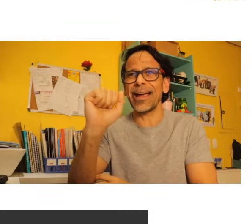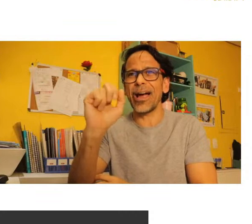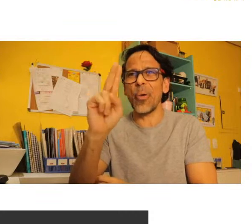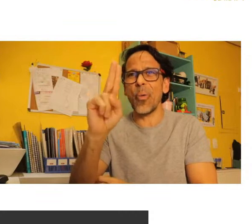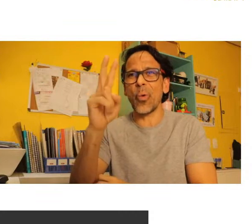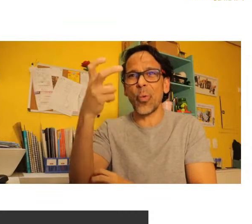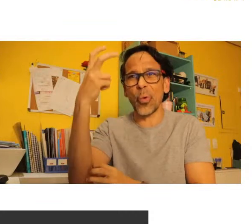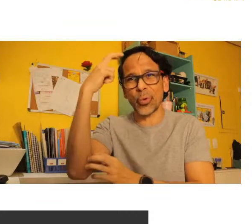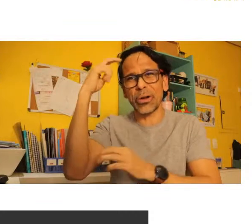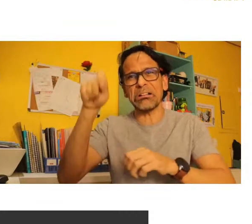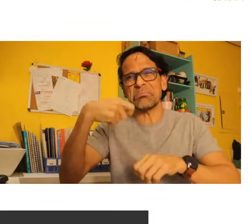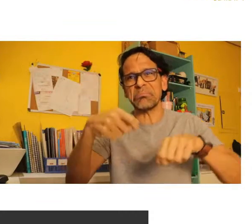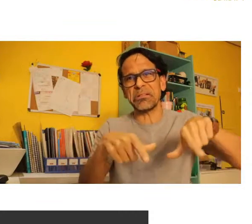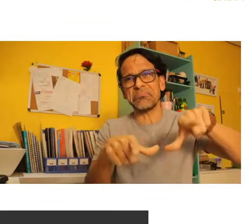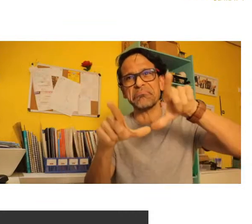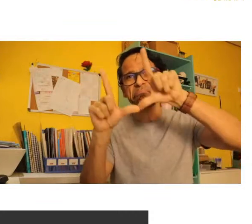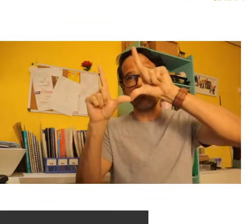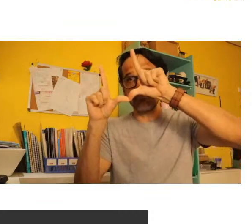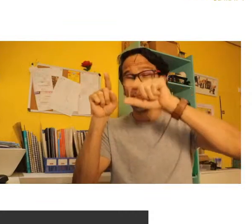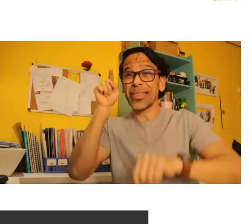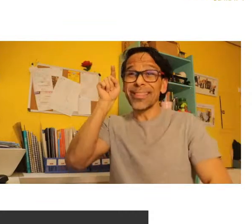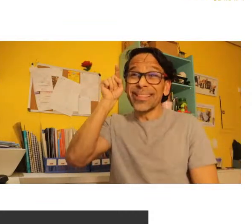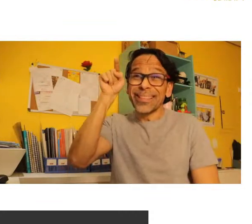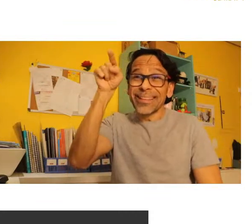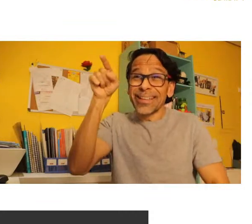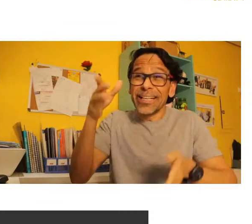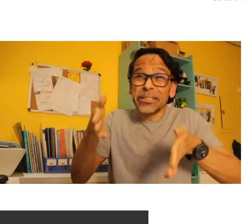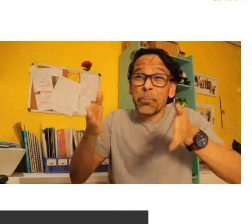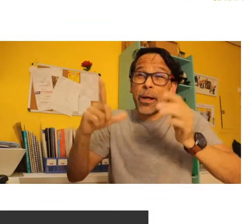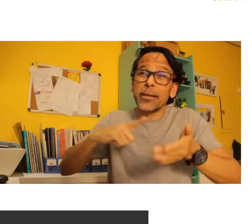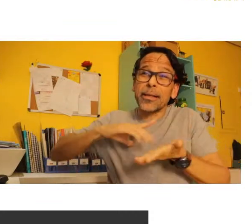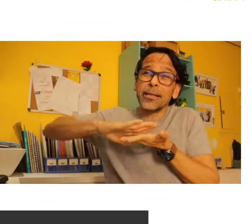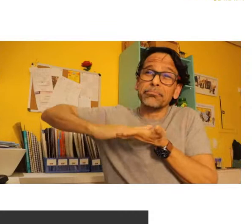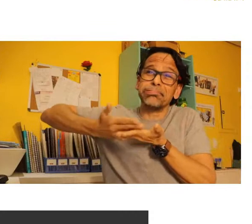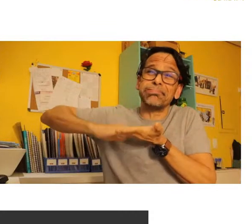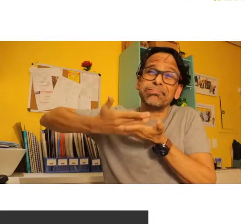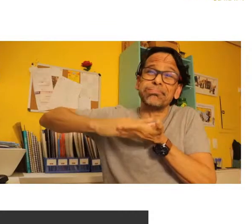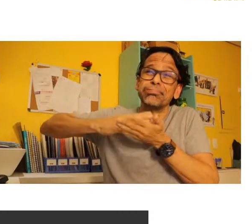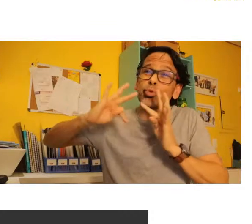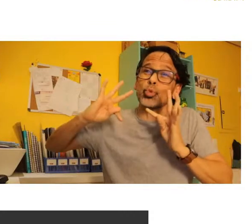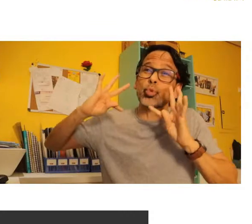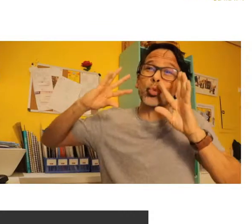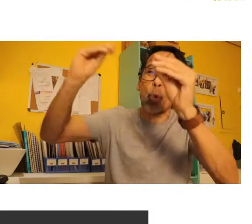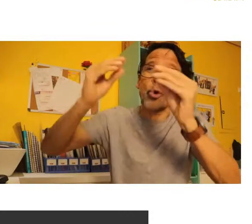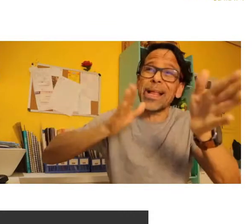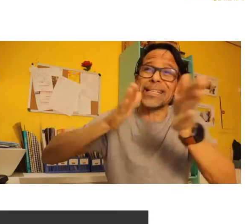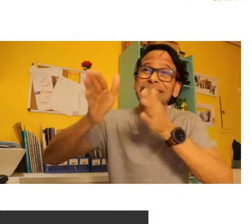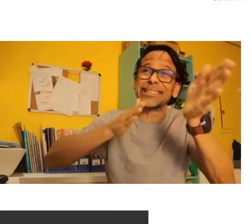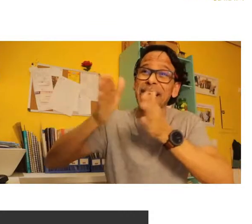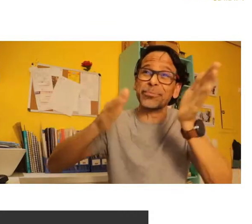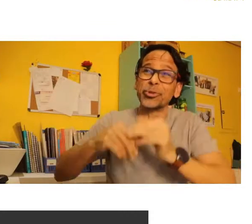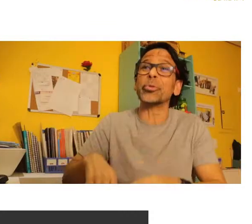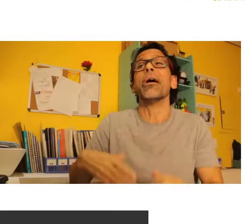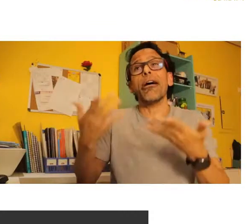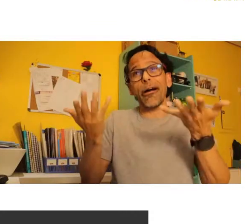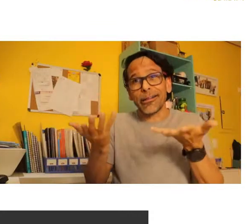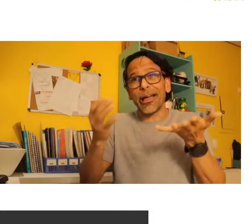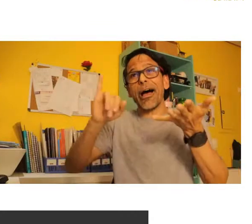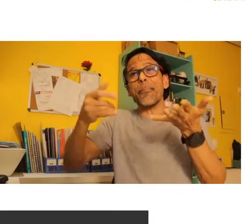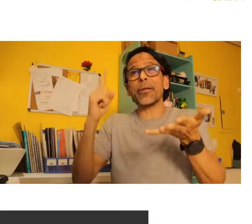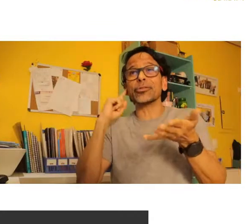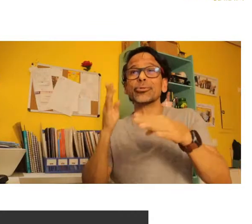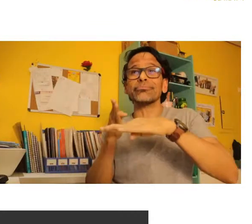São Paulo existe o Itaú Cultural é que o sinal essa aqui e no Itaú Cultural